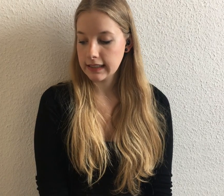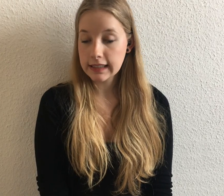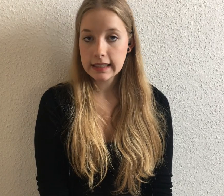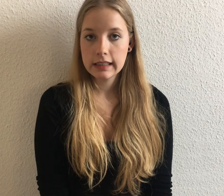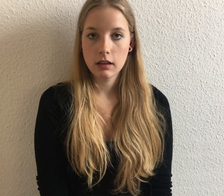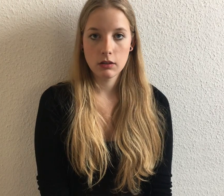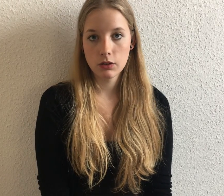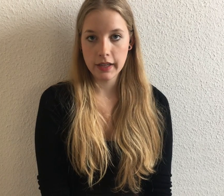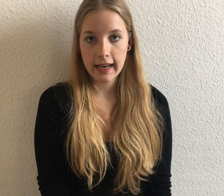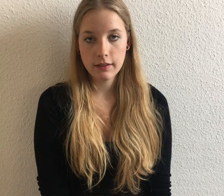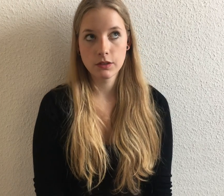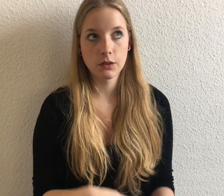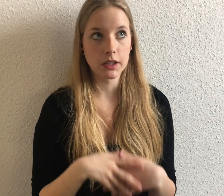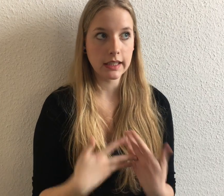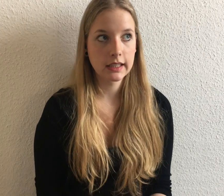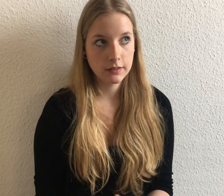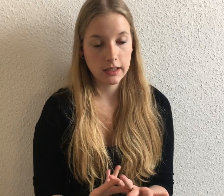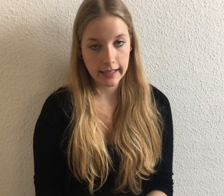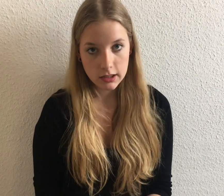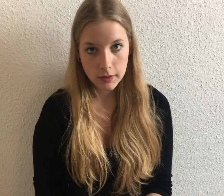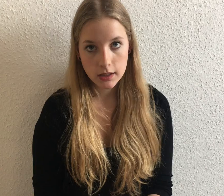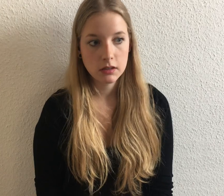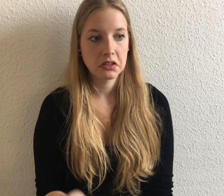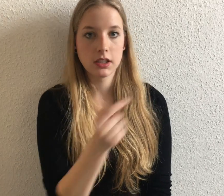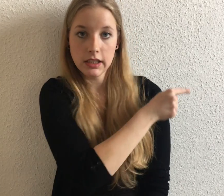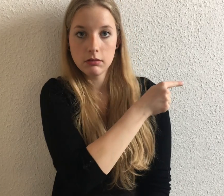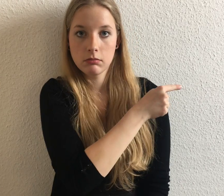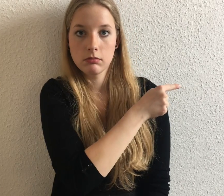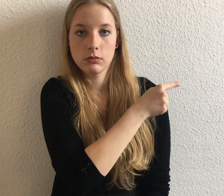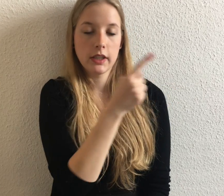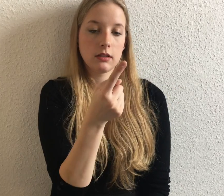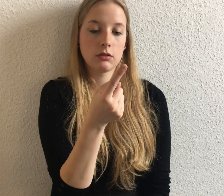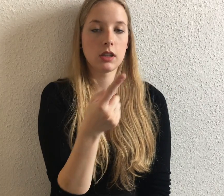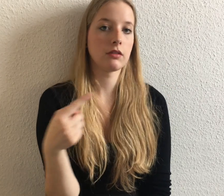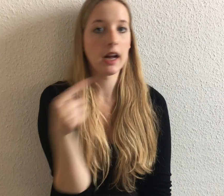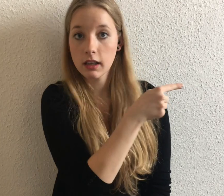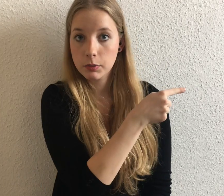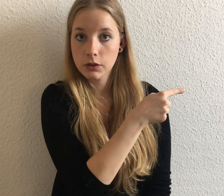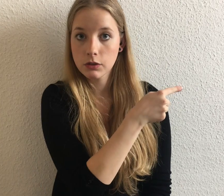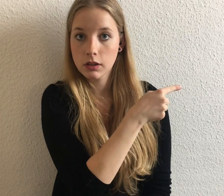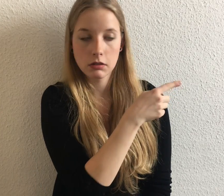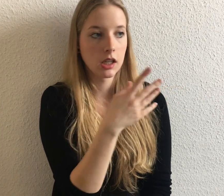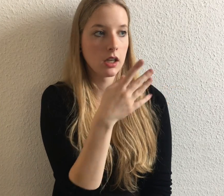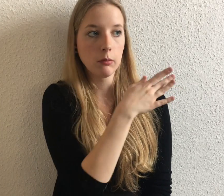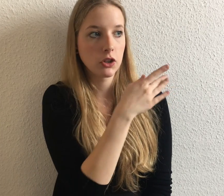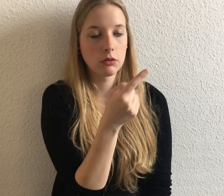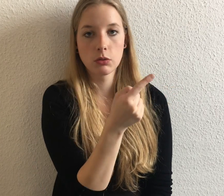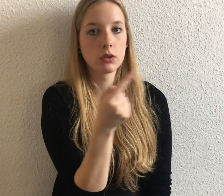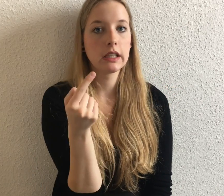Sie und er und ihr wird gleich gebärdet. Sie. Du zeigst sozusagen auf die andere Person, die daneben steht oder so.